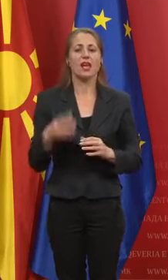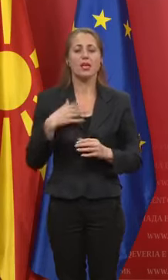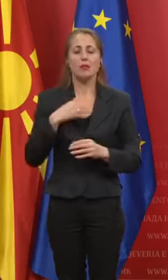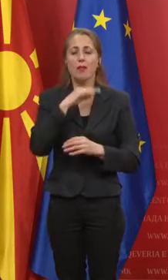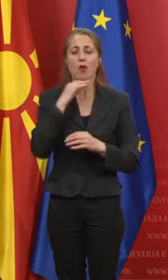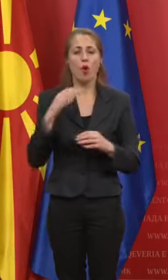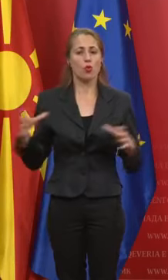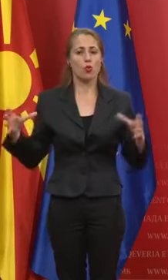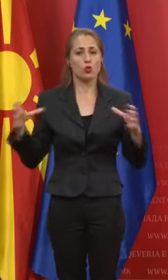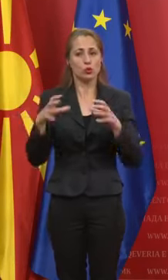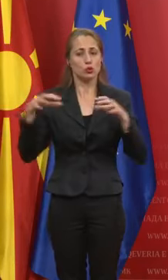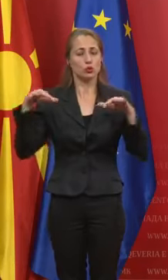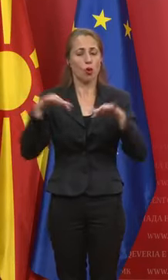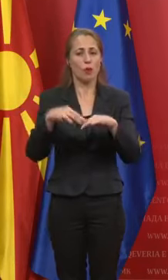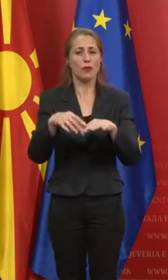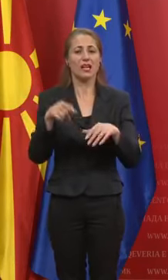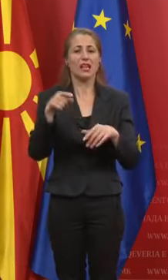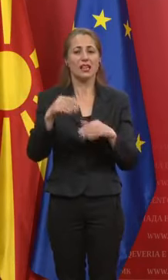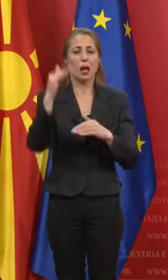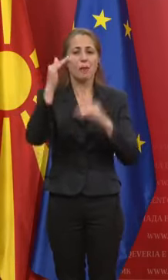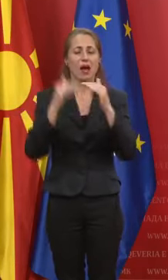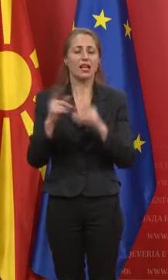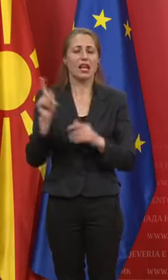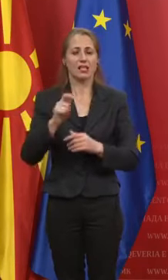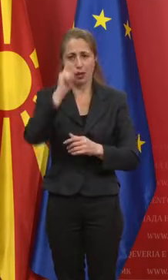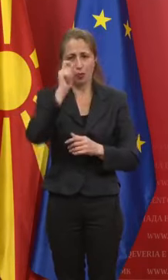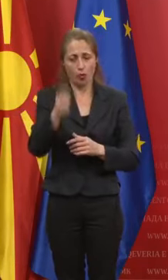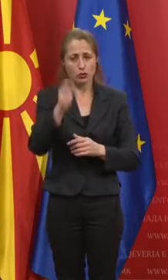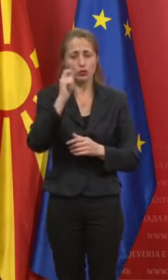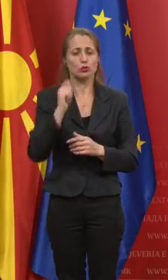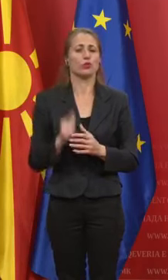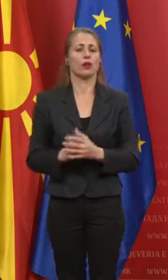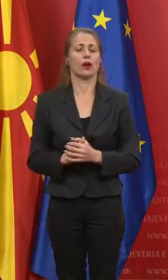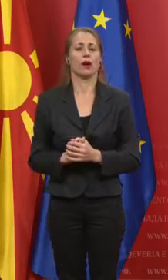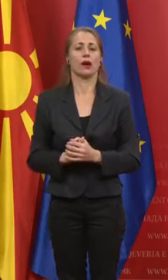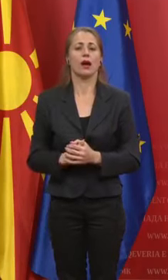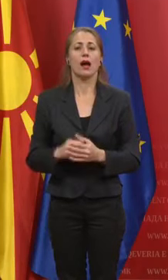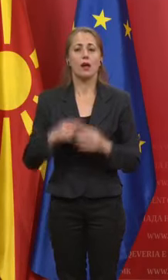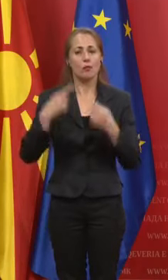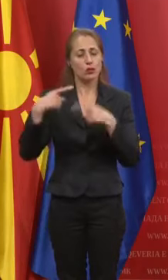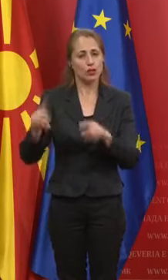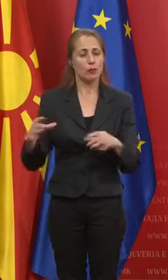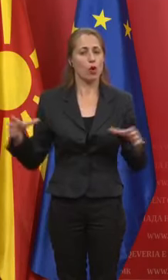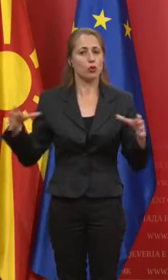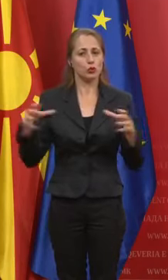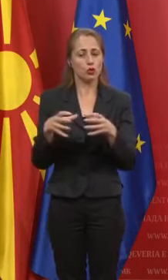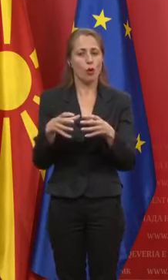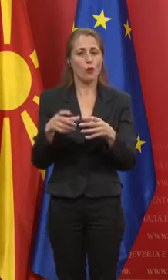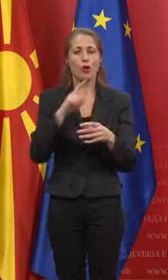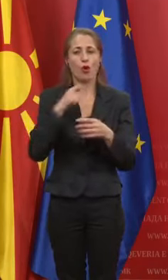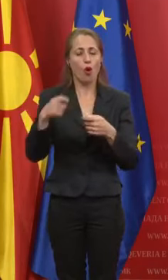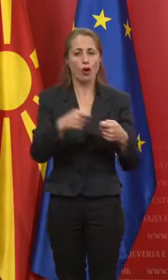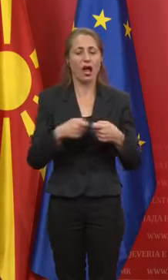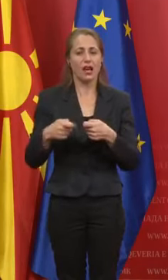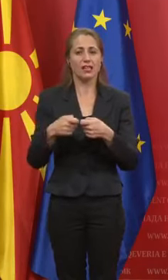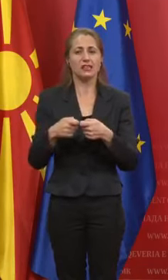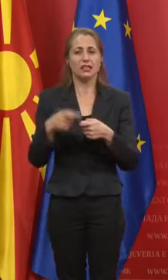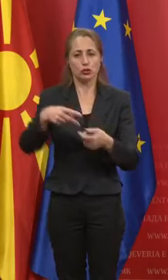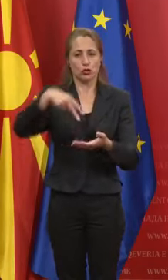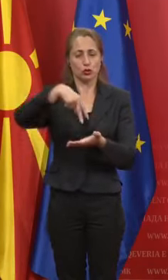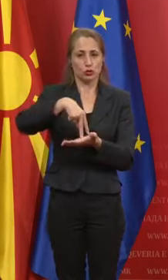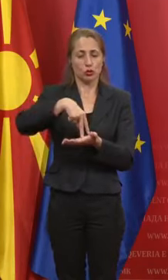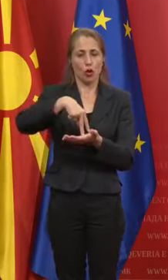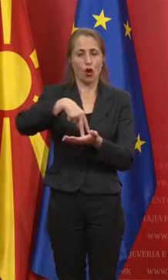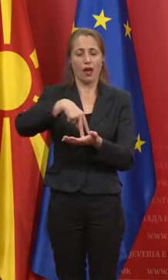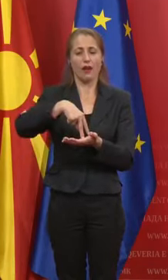собери на кои што тие мерки едноставно не се почитуваат. Посебно собирите кои што се организираат со стоење, и